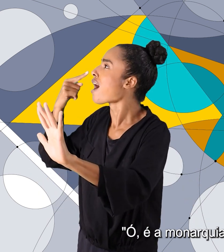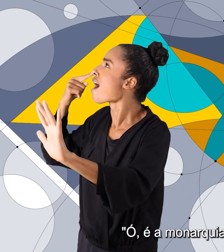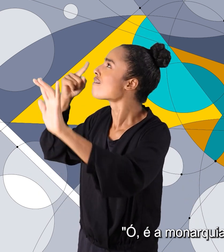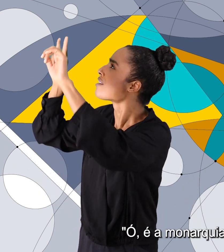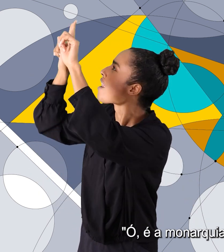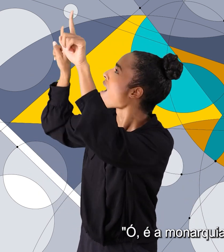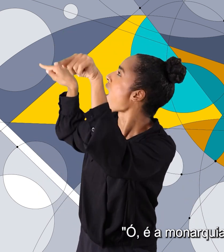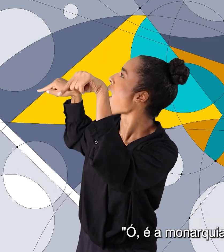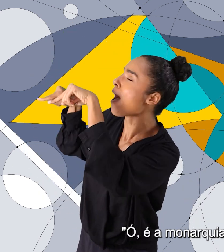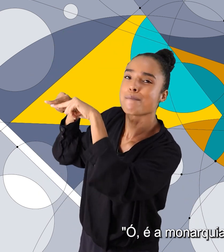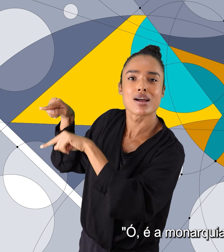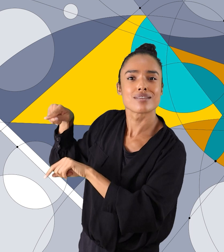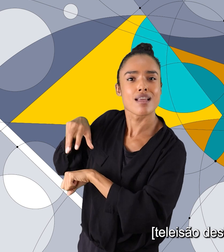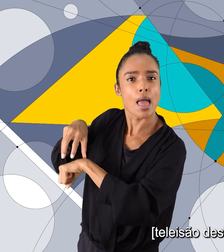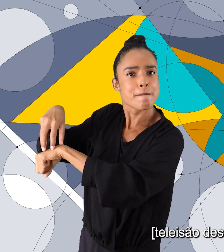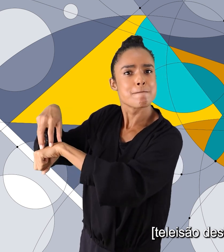falam, monarquia, monarquia.